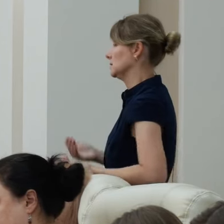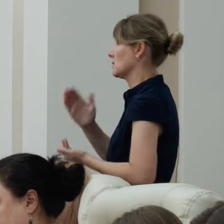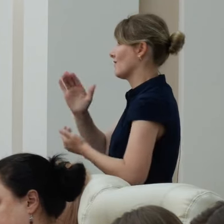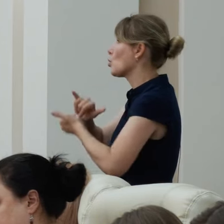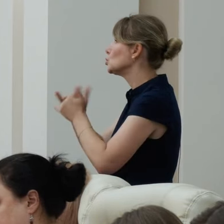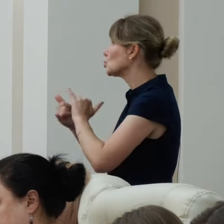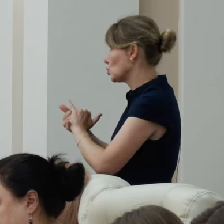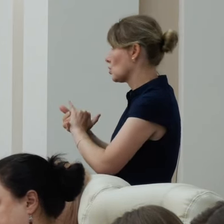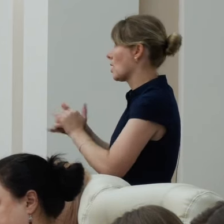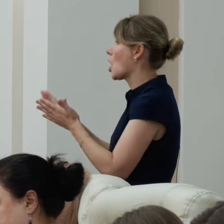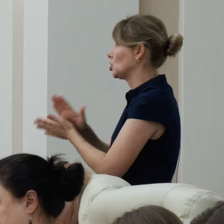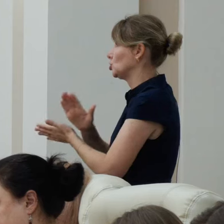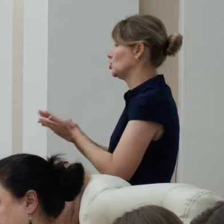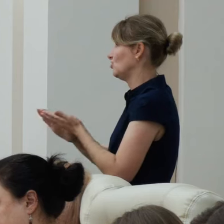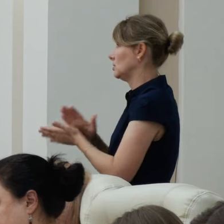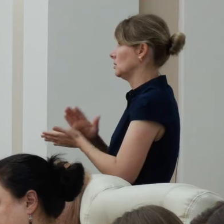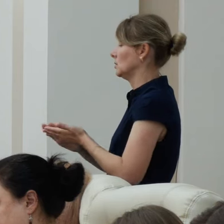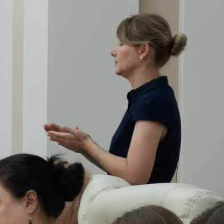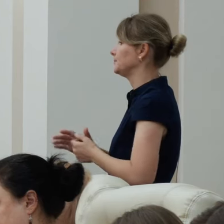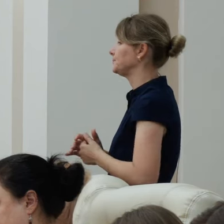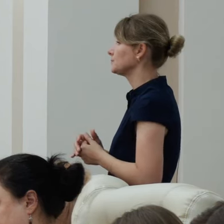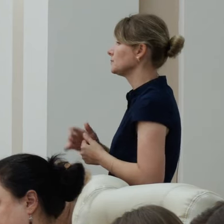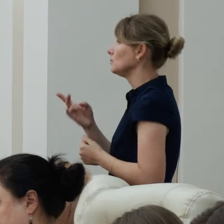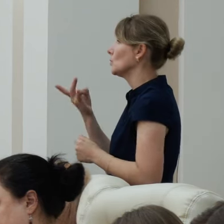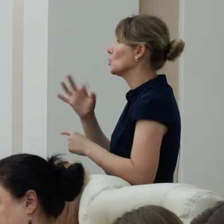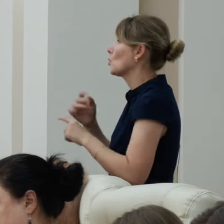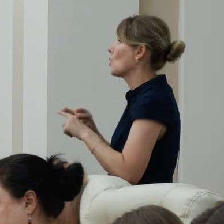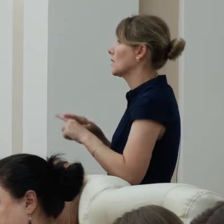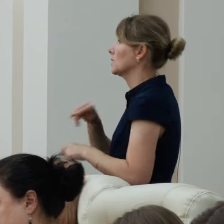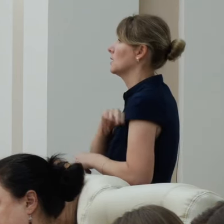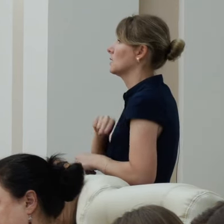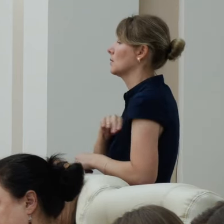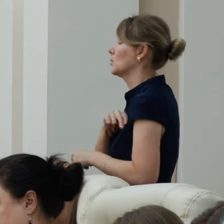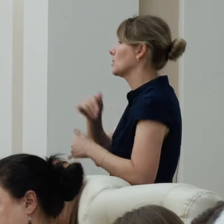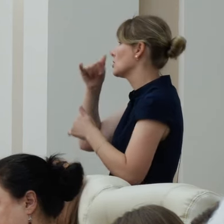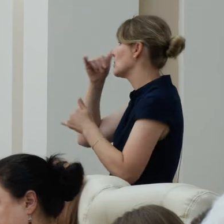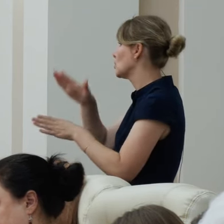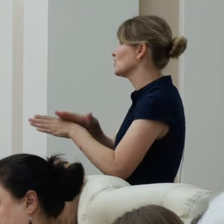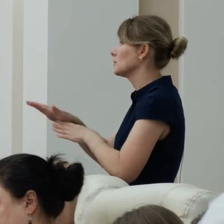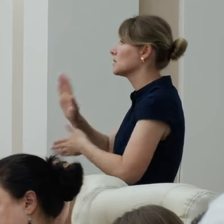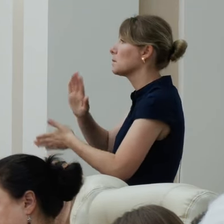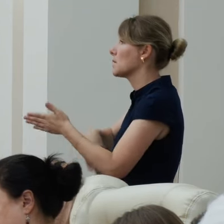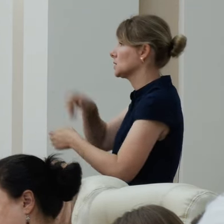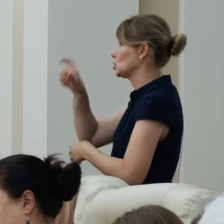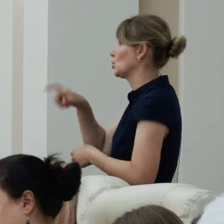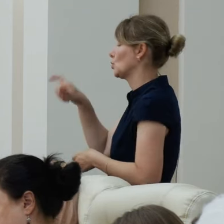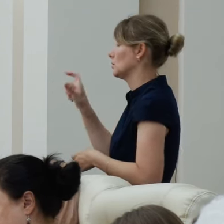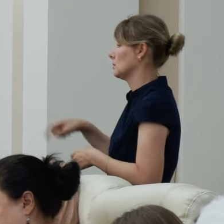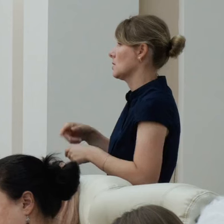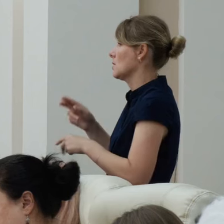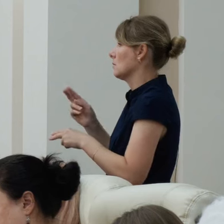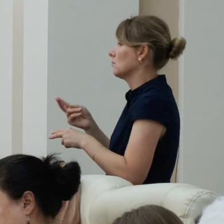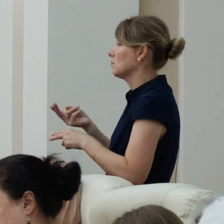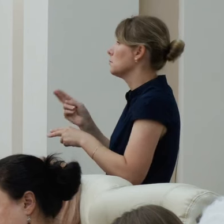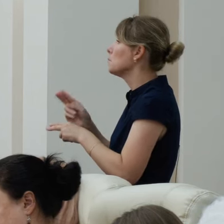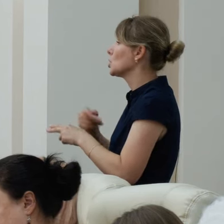sociale de calitate. Iar acest lucru nu poate fi făcut fără oameni, fără un personal